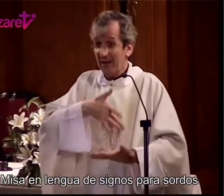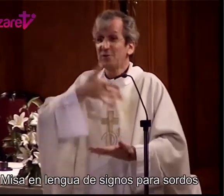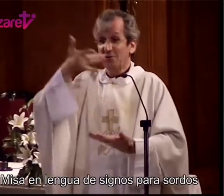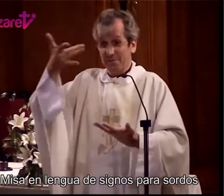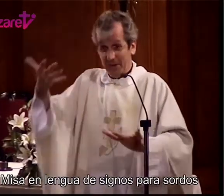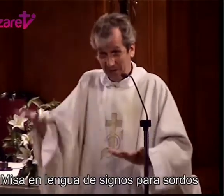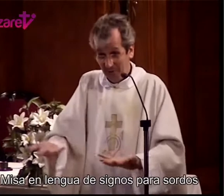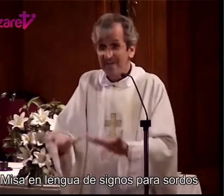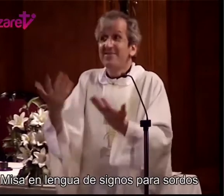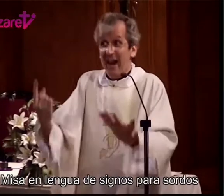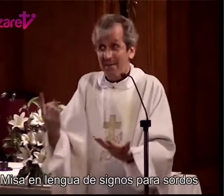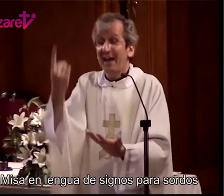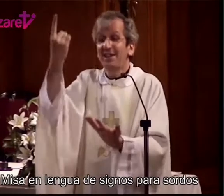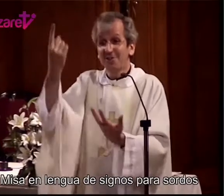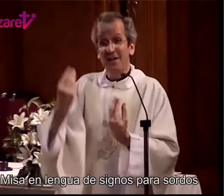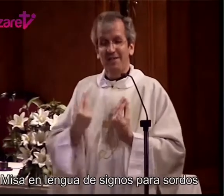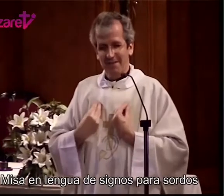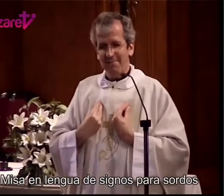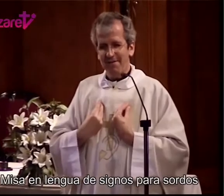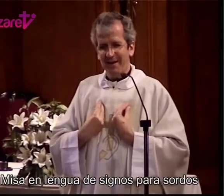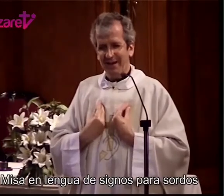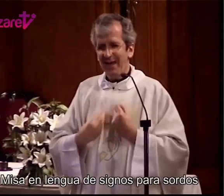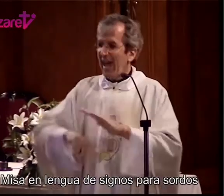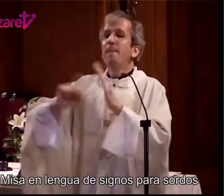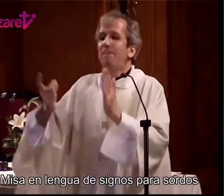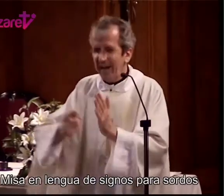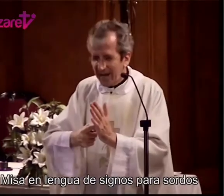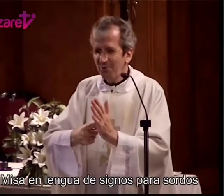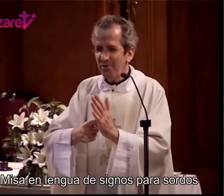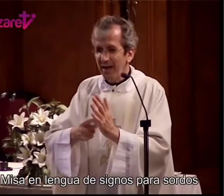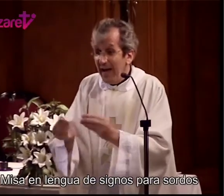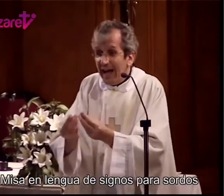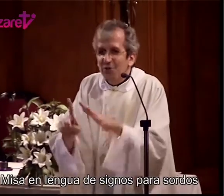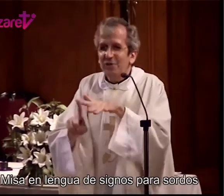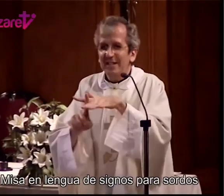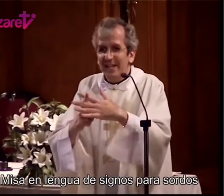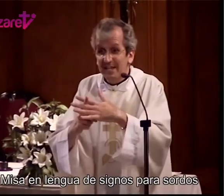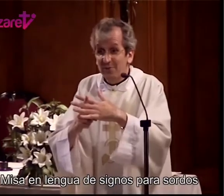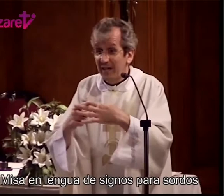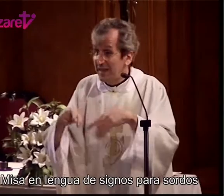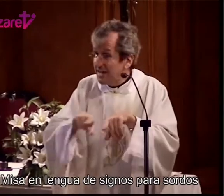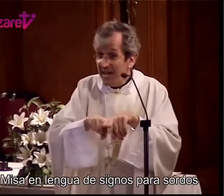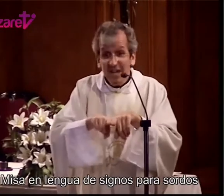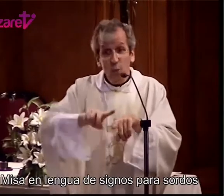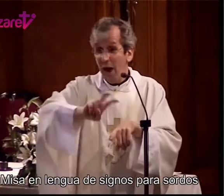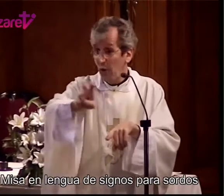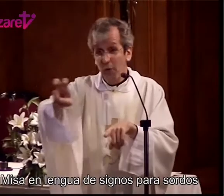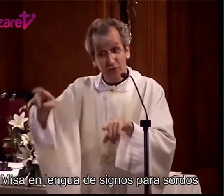nuestro espíritu, de alabar a Dios, de vivir en plenitud todas aquellas circunstancias, igual como los